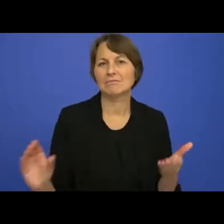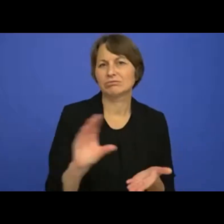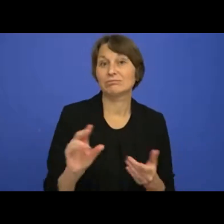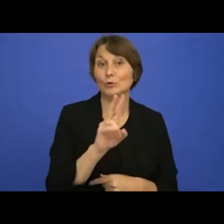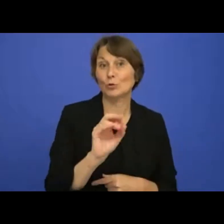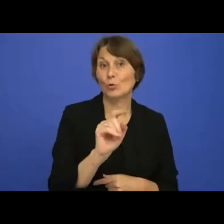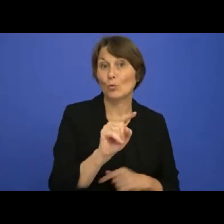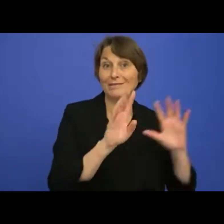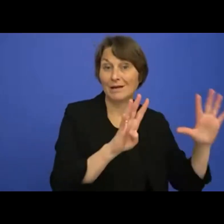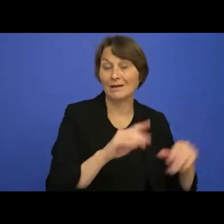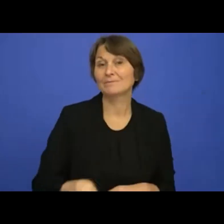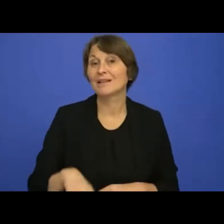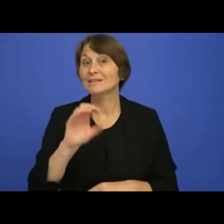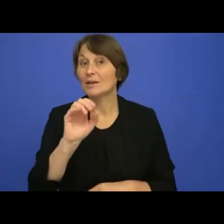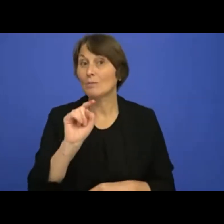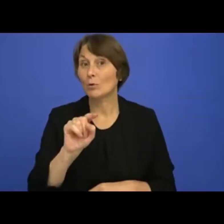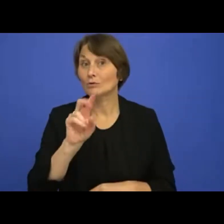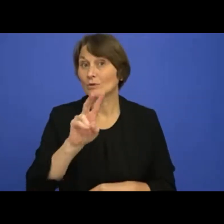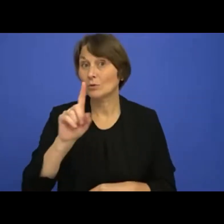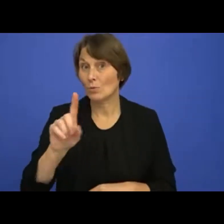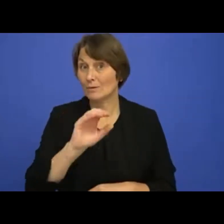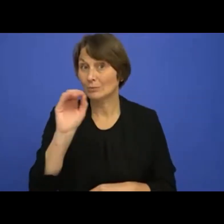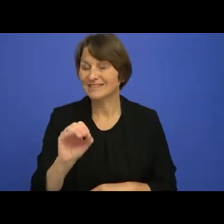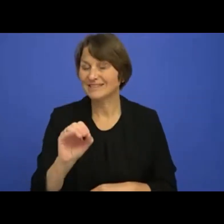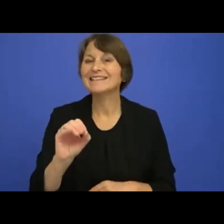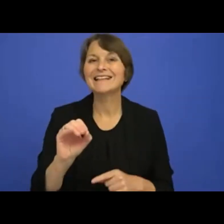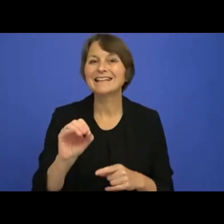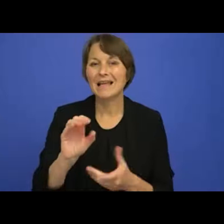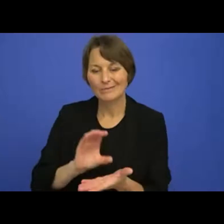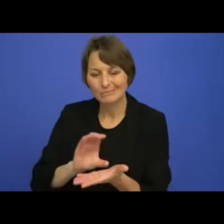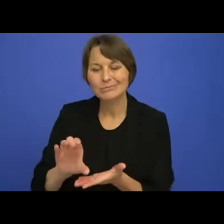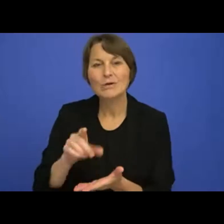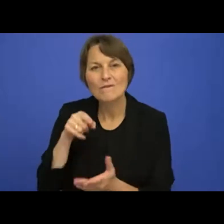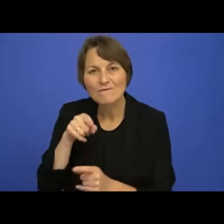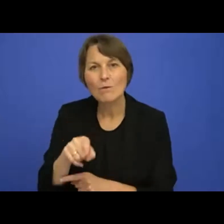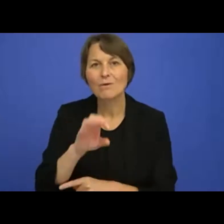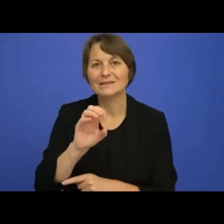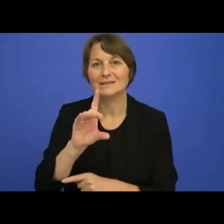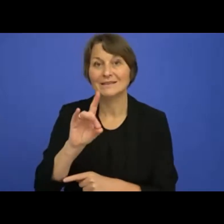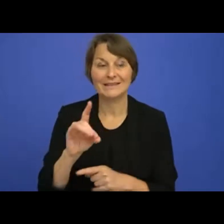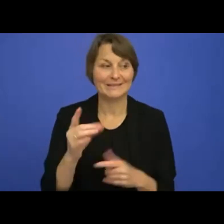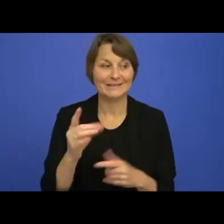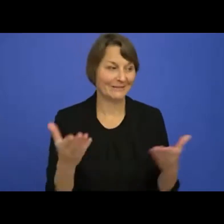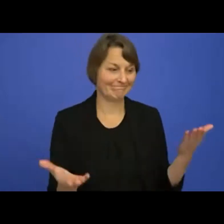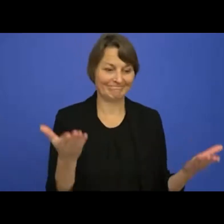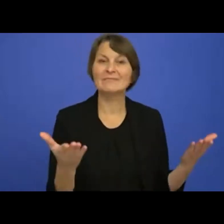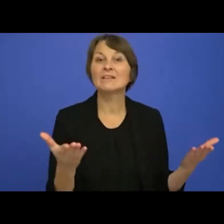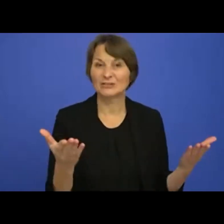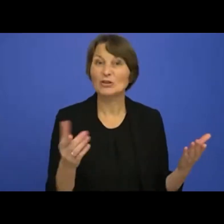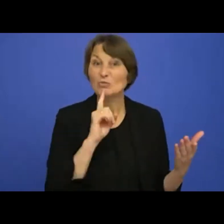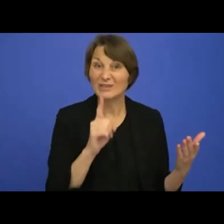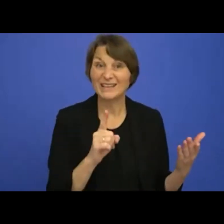consacré à l'ECCE en 2019 et 0,20% de cet argent donc est allé